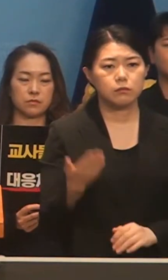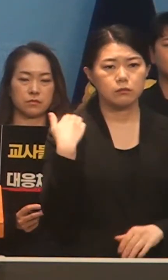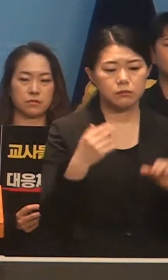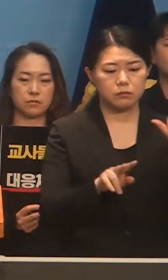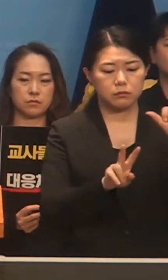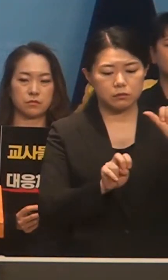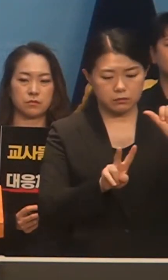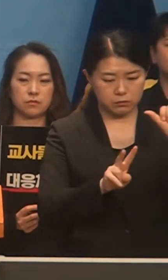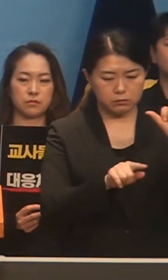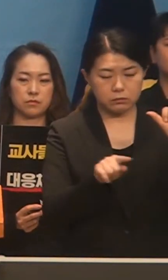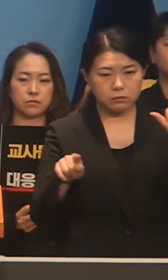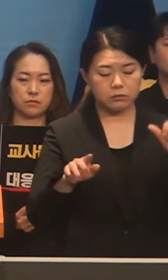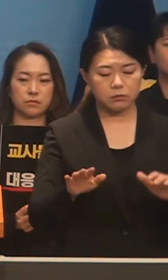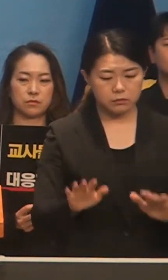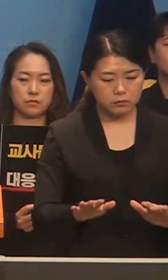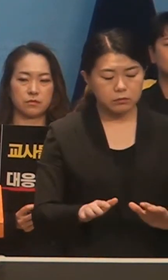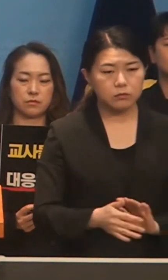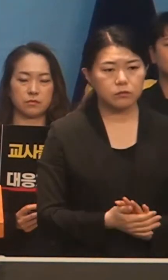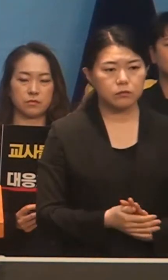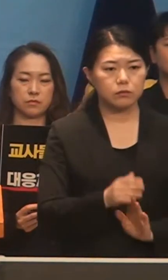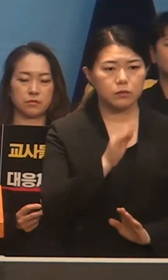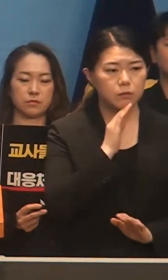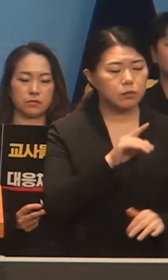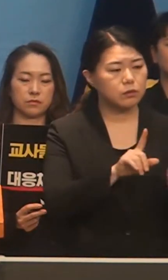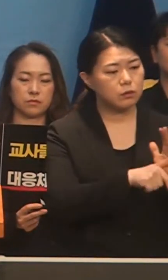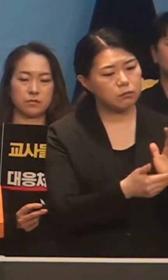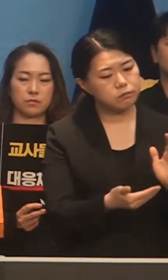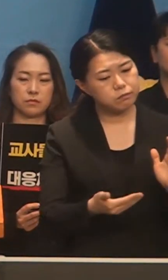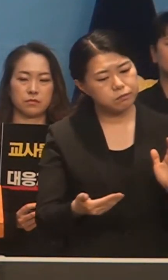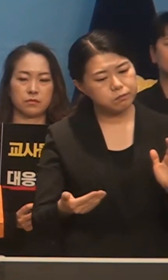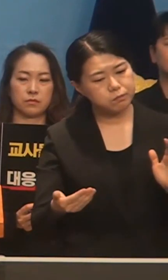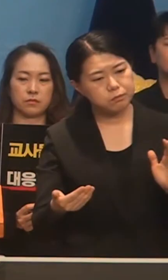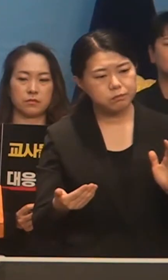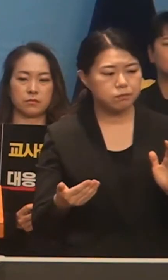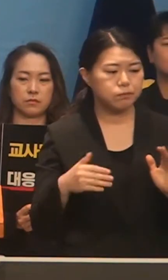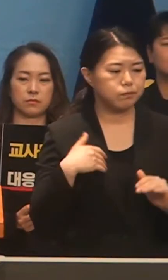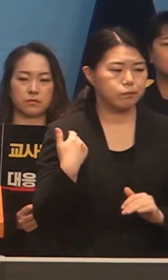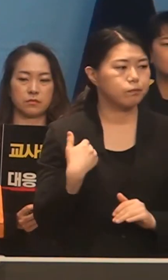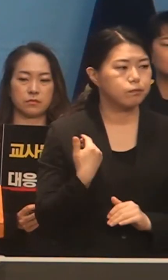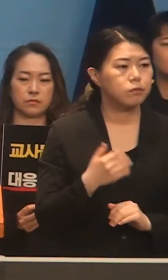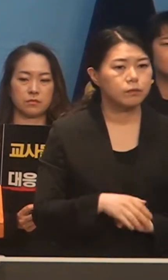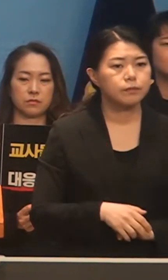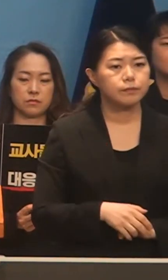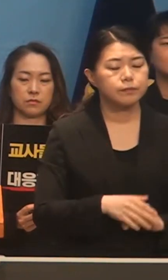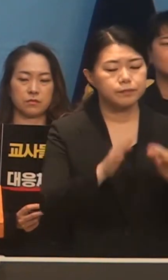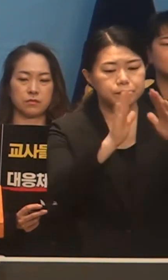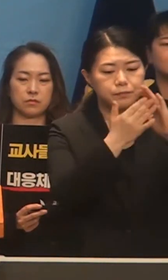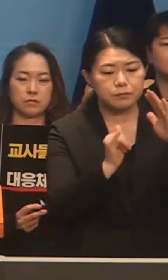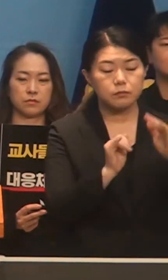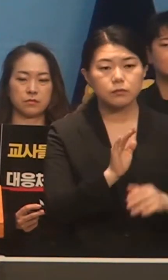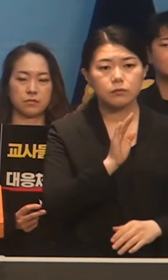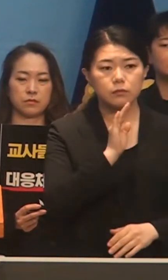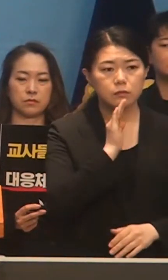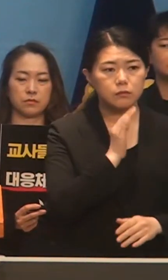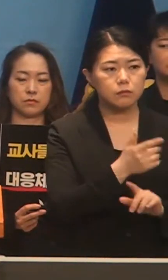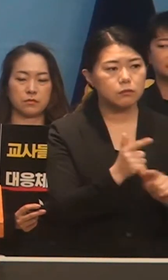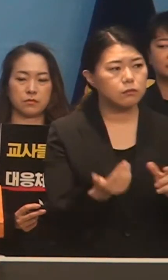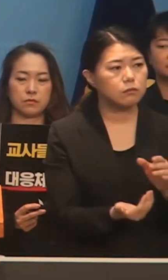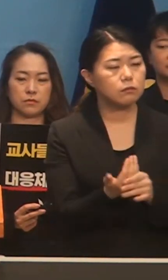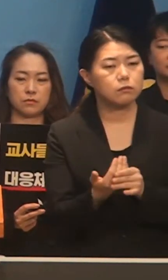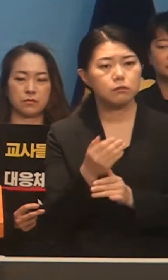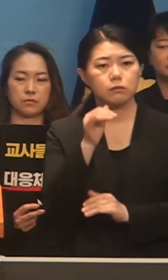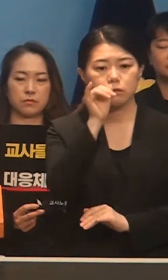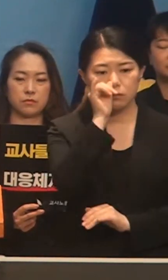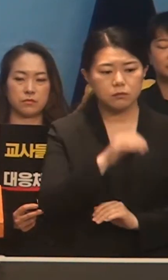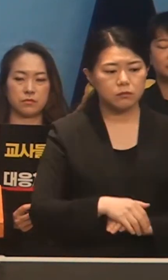5월 22일부터 오늘까지 어떻게 시간이 흘러가는지 모를 정도로 우리 가족에게는 많은 일들이